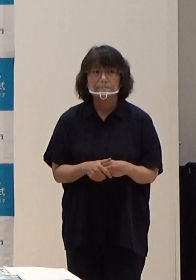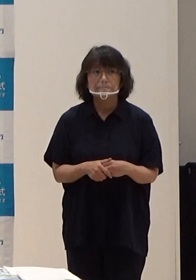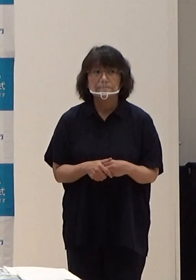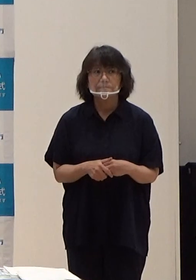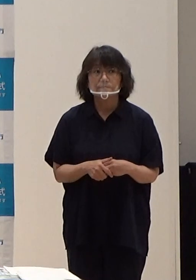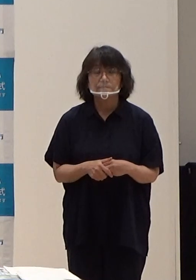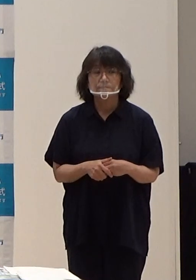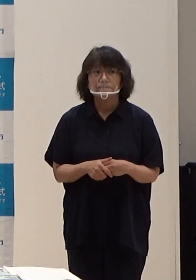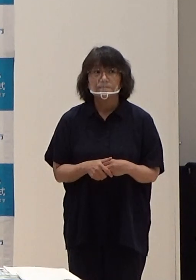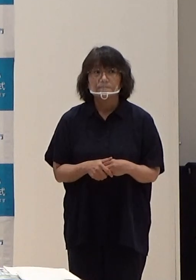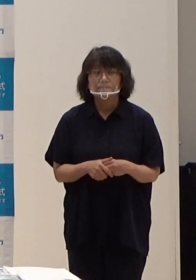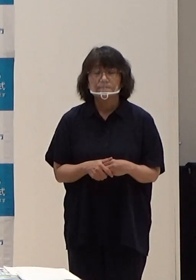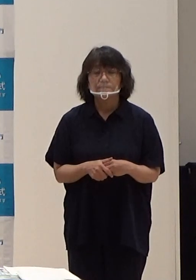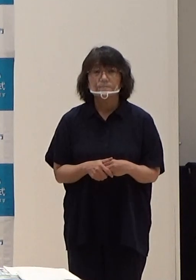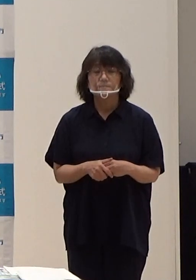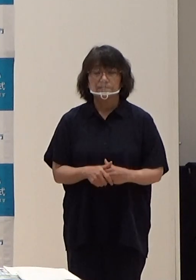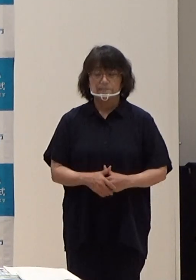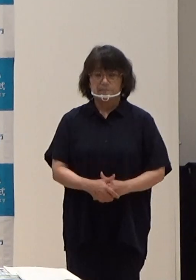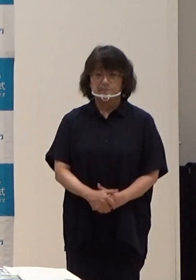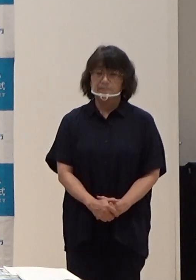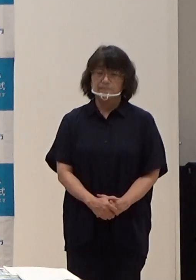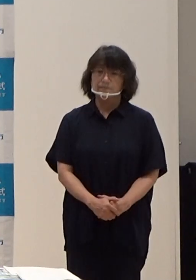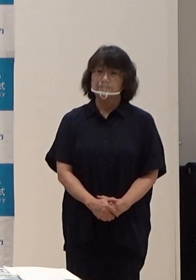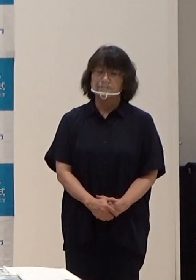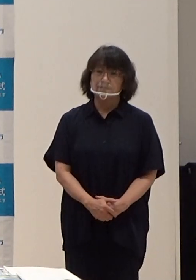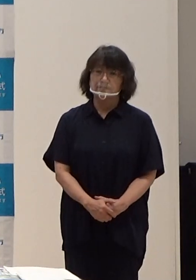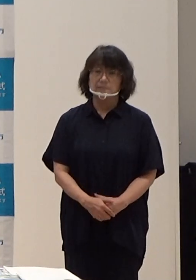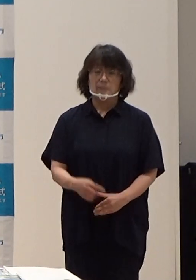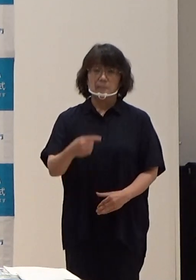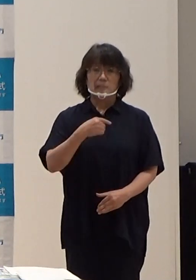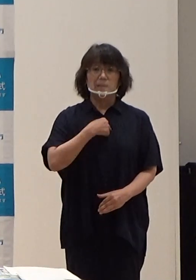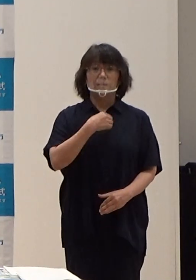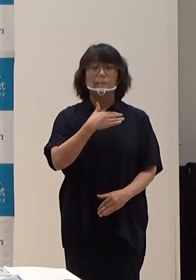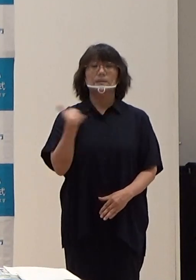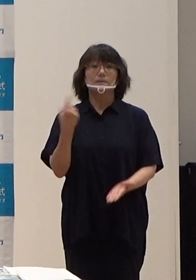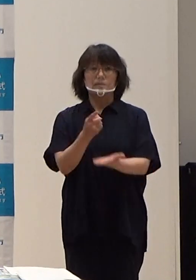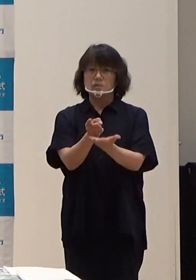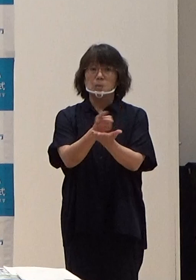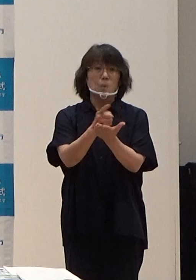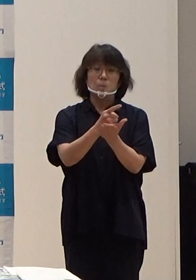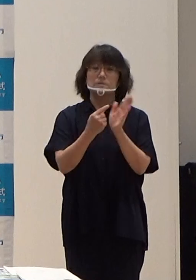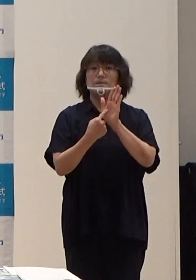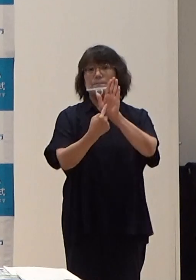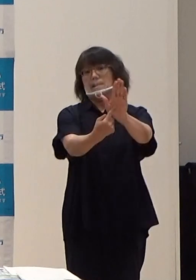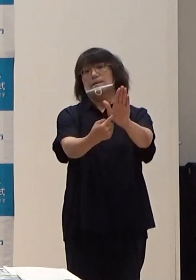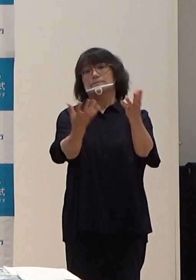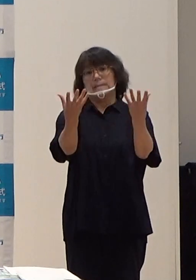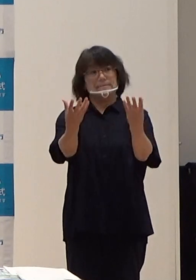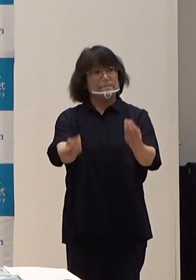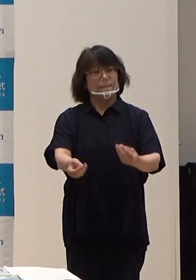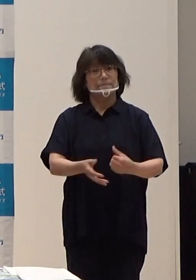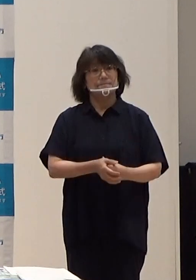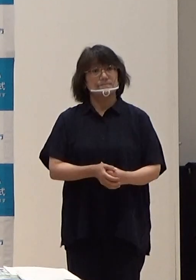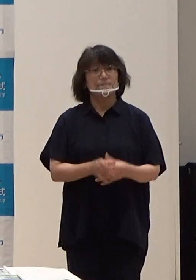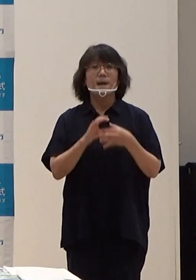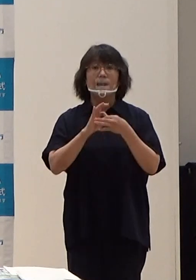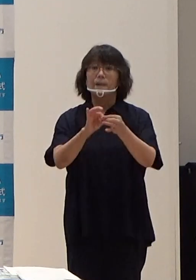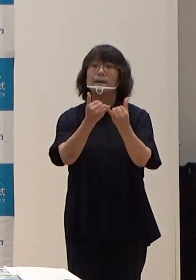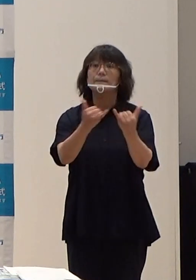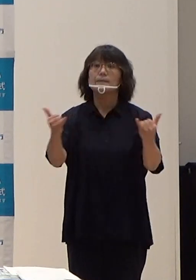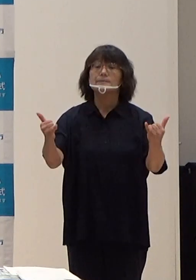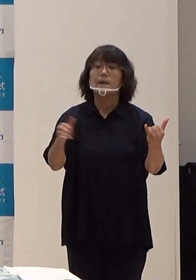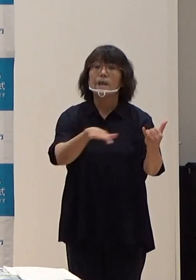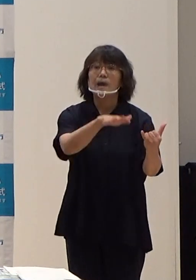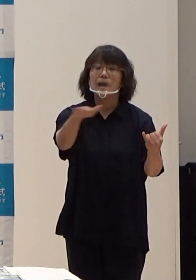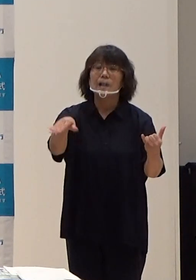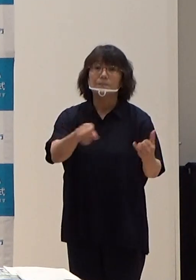感があれば重ねてお願いします。 はい、すでに私どものですね、方針を示しておりまして、関係者においてもですね、